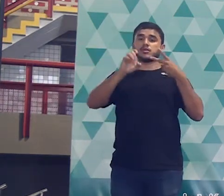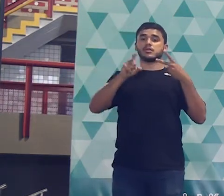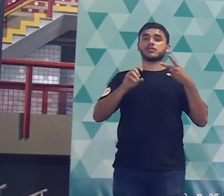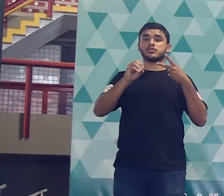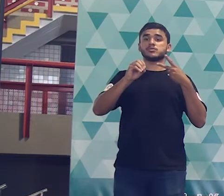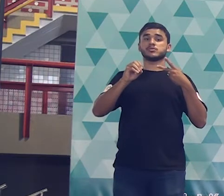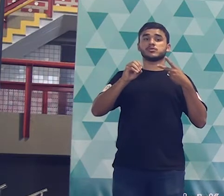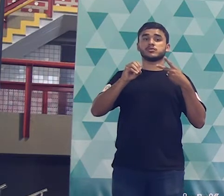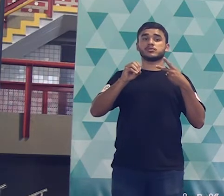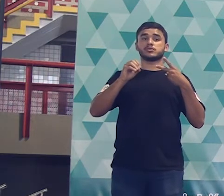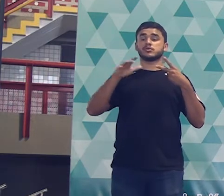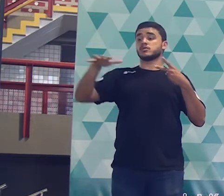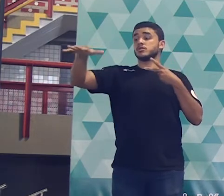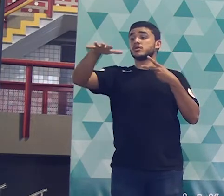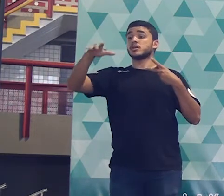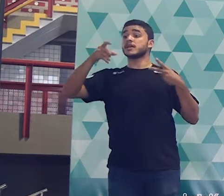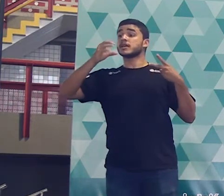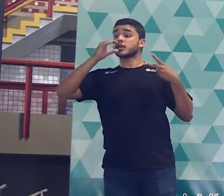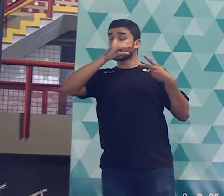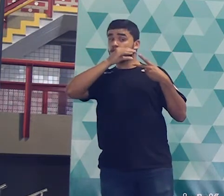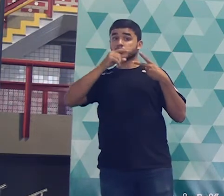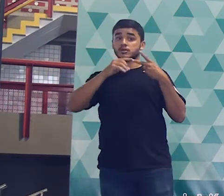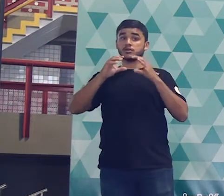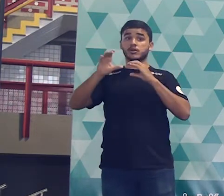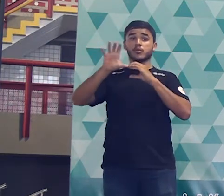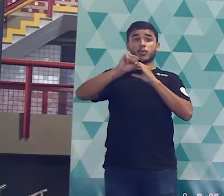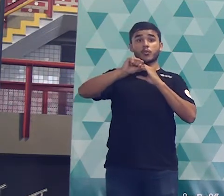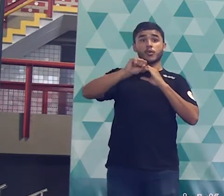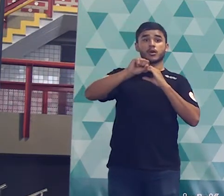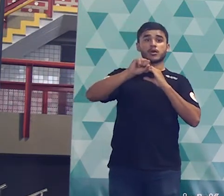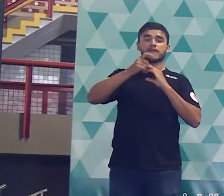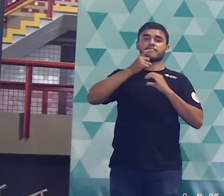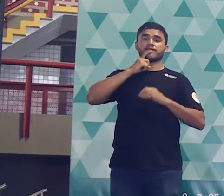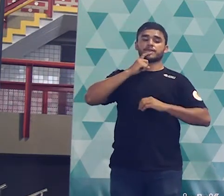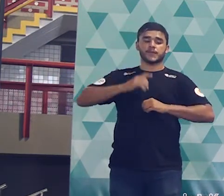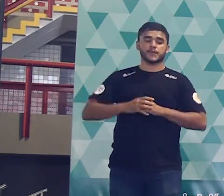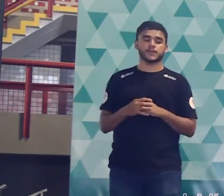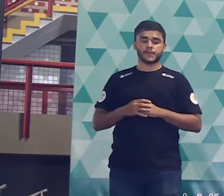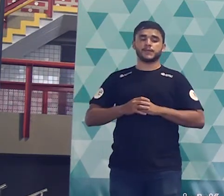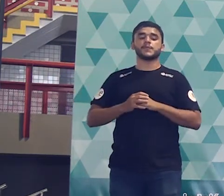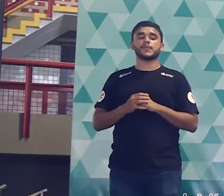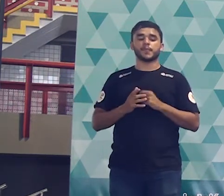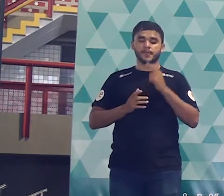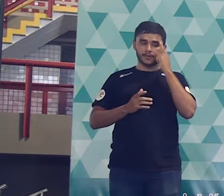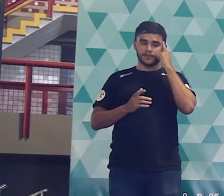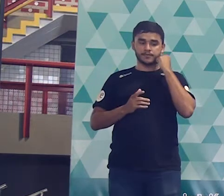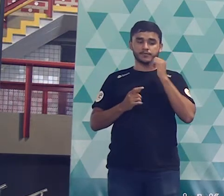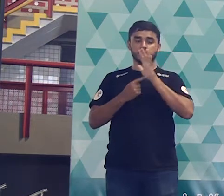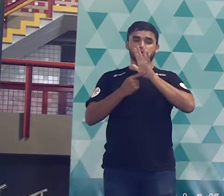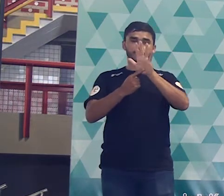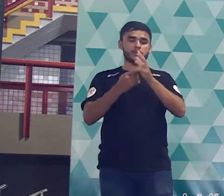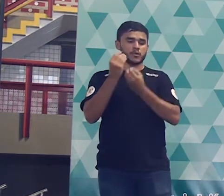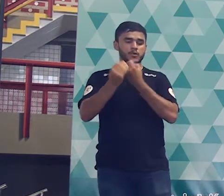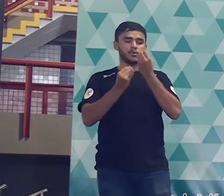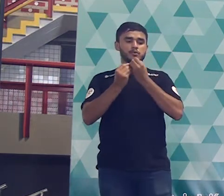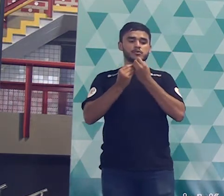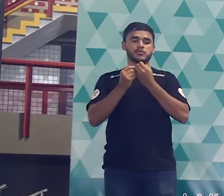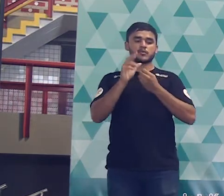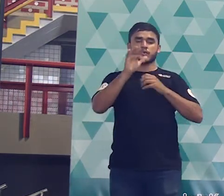ou fica gelado? Quente. Vamos aqui mais uma vez para frente. Olha como são as representações de uma reação